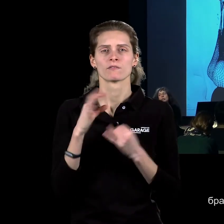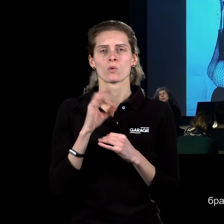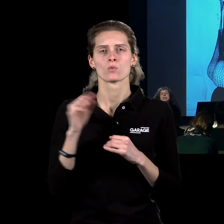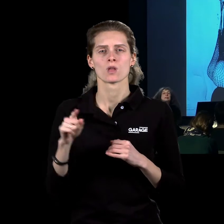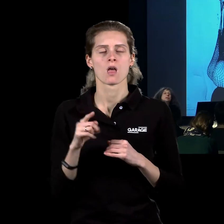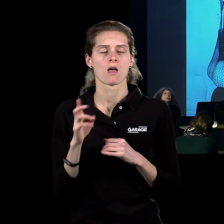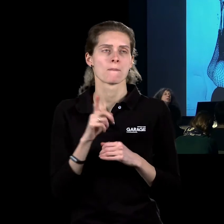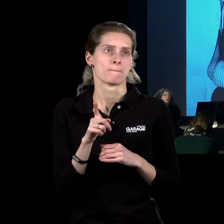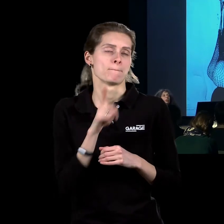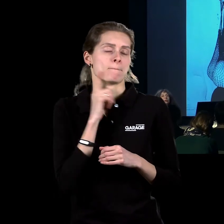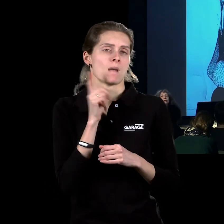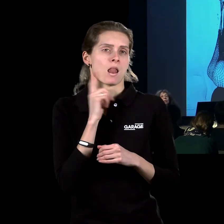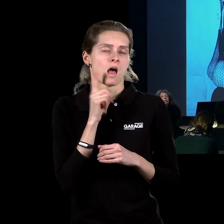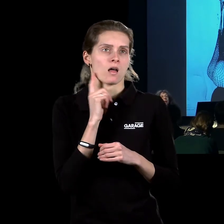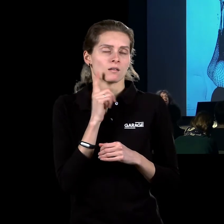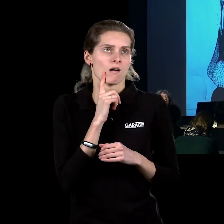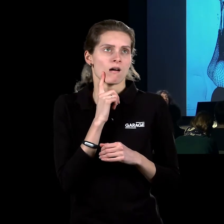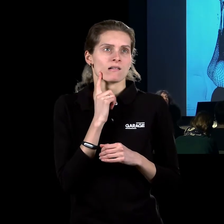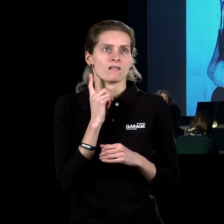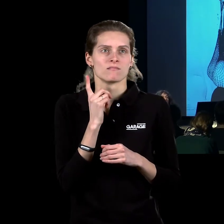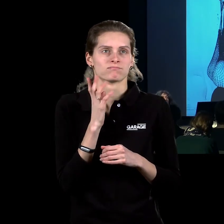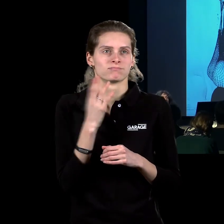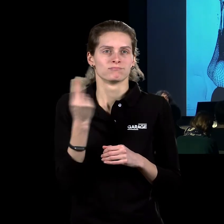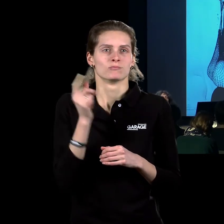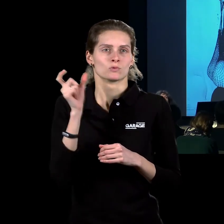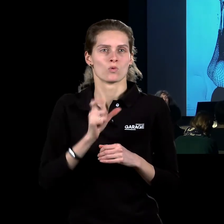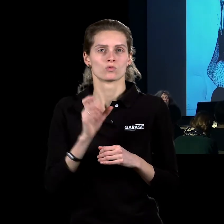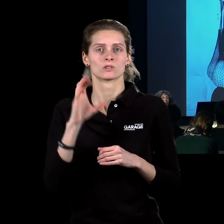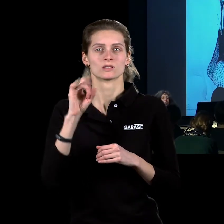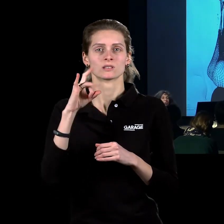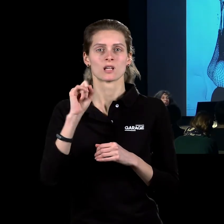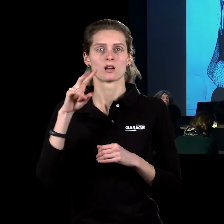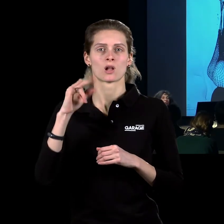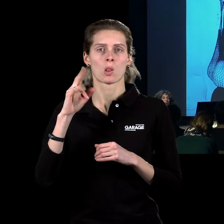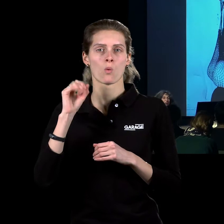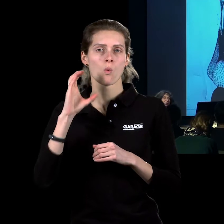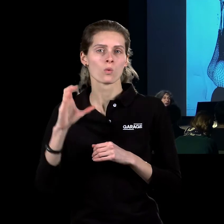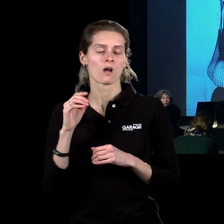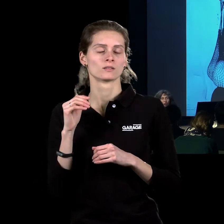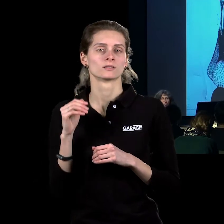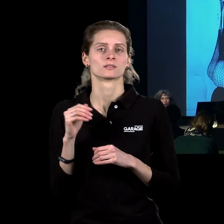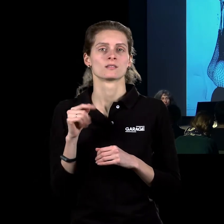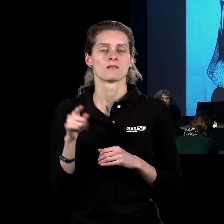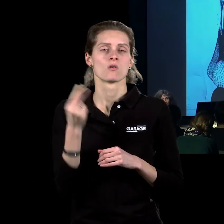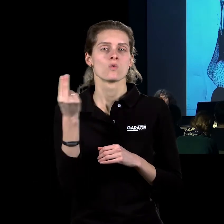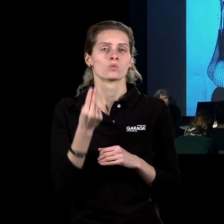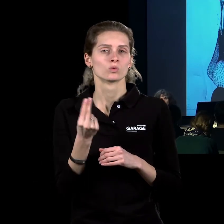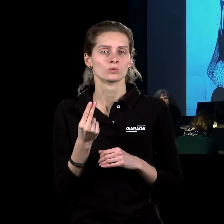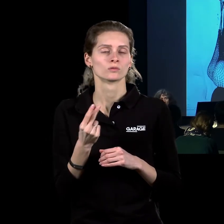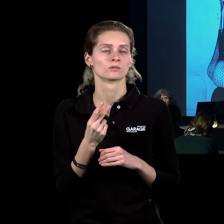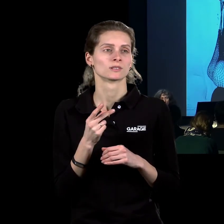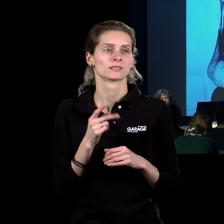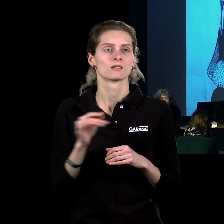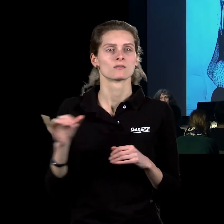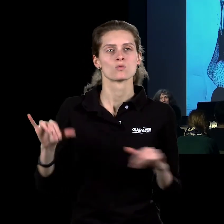обойма молодого английского искусства 90-х годов. Сара Лукас принадлежит к этой обойме. Она художница, наверное, столь же